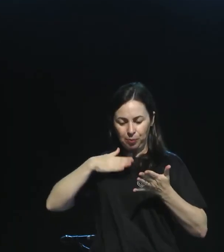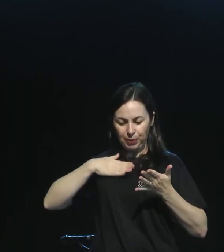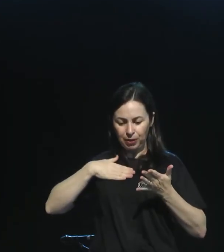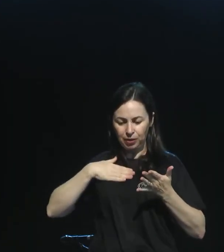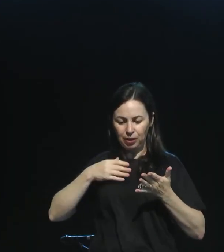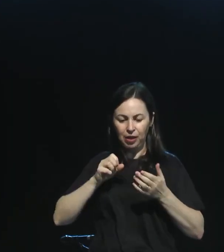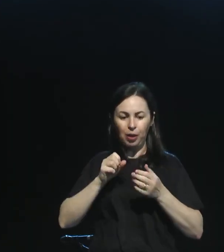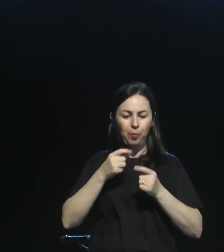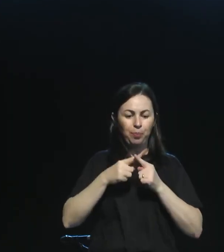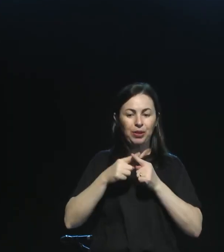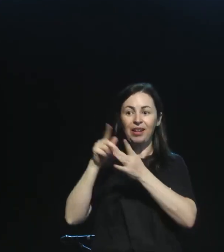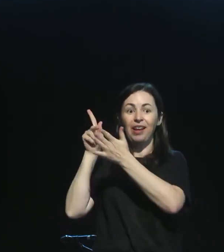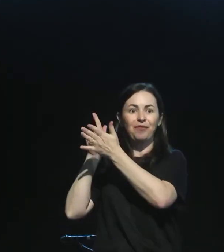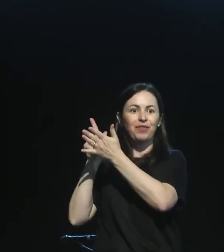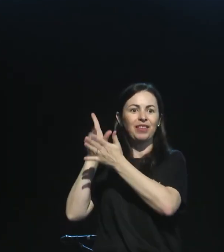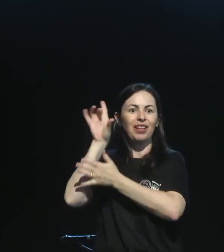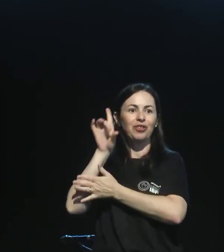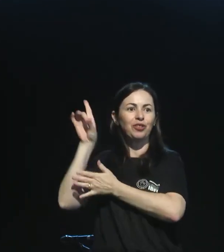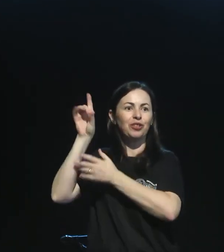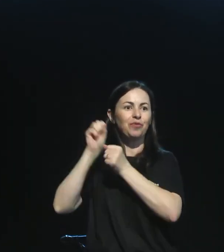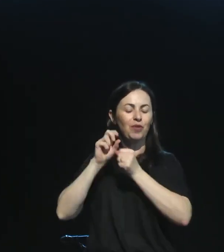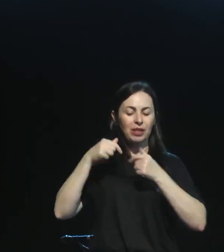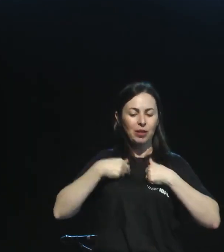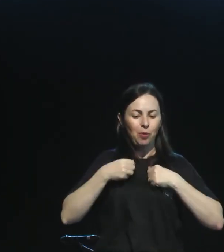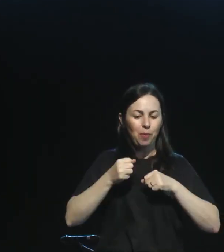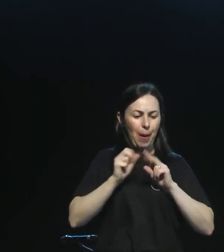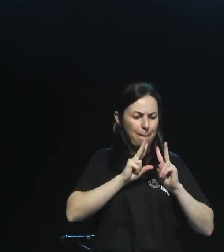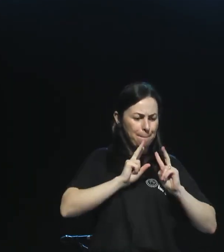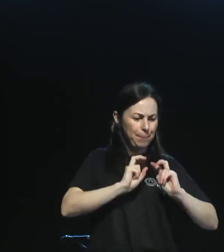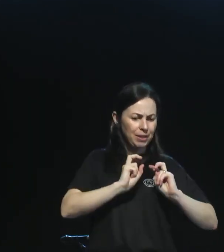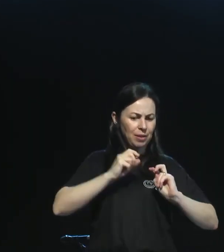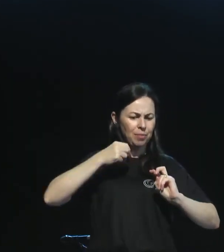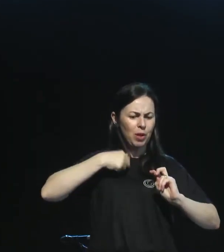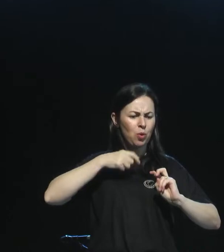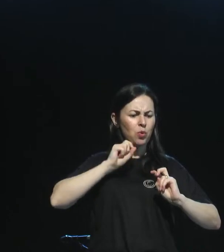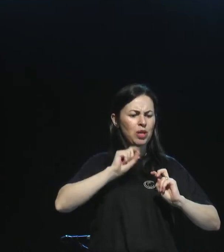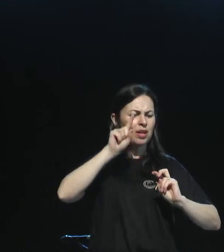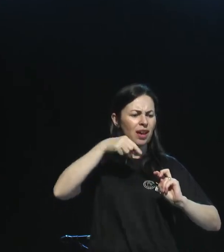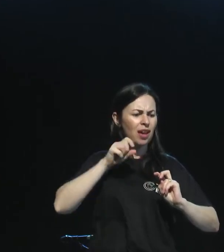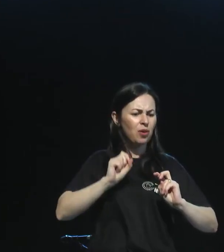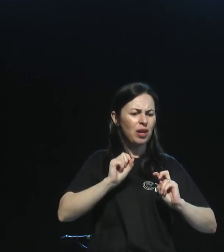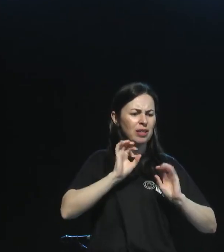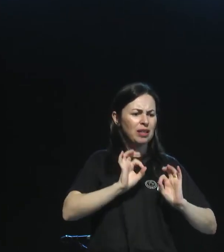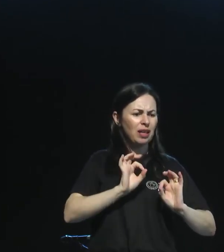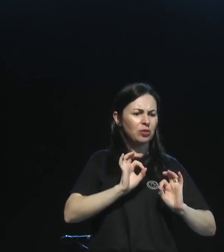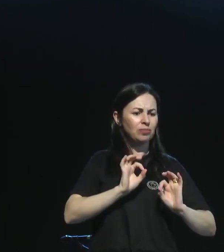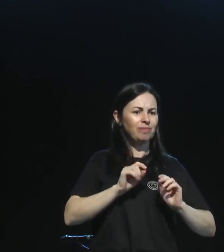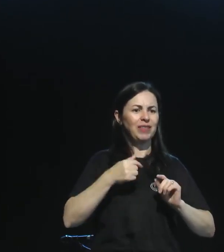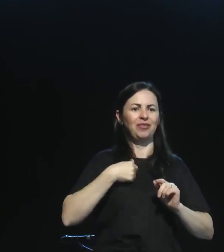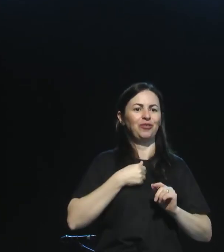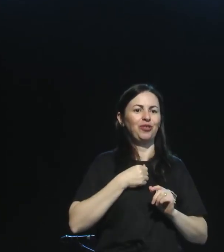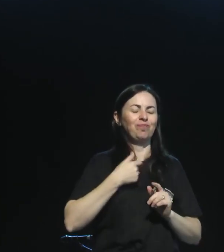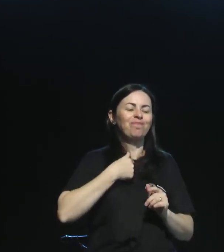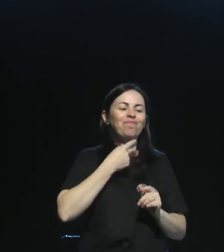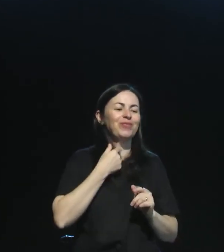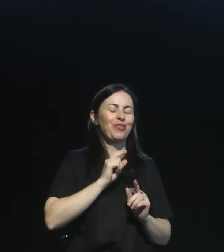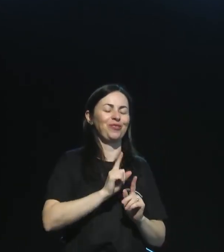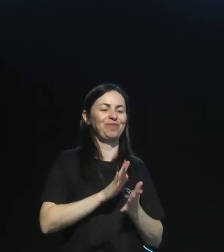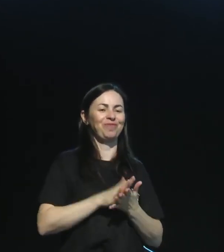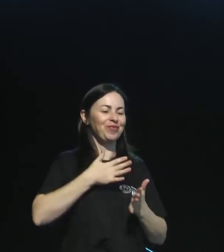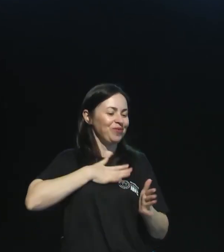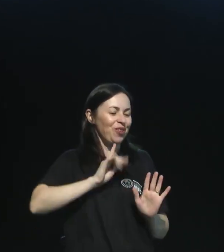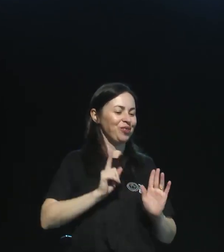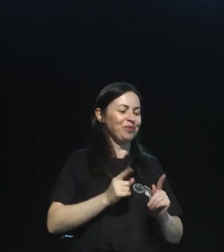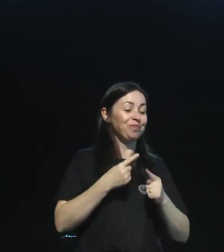faz perceber realmente o que sentimos, o que pensamos, o que somos, e nós não gostamos disso. Essa é a razão.